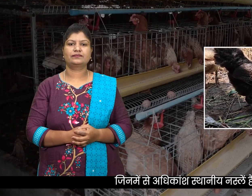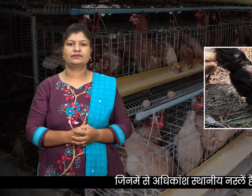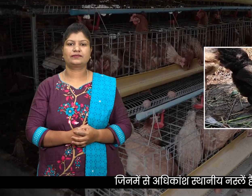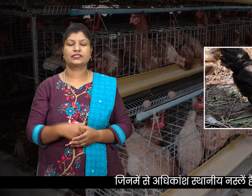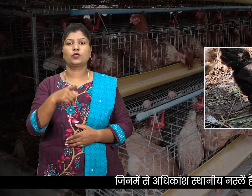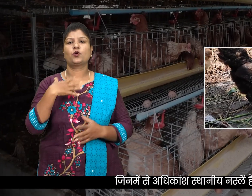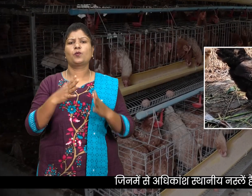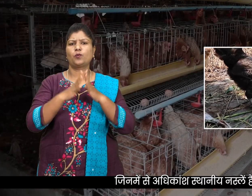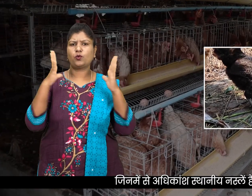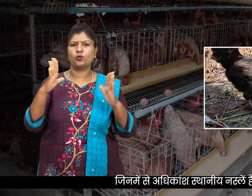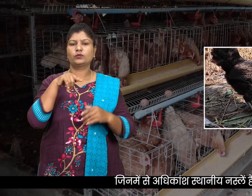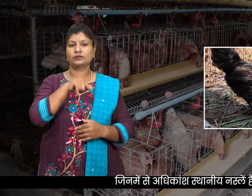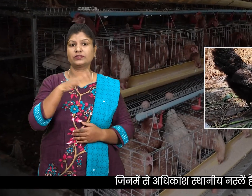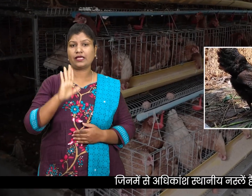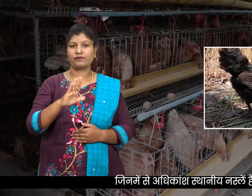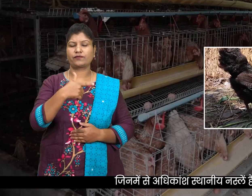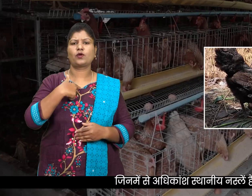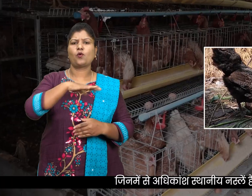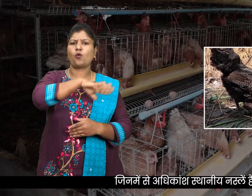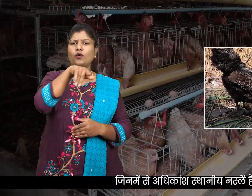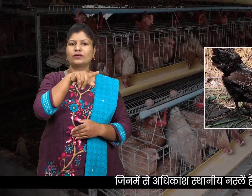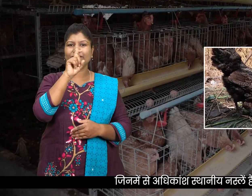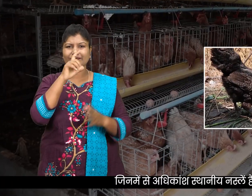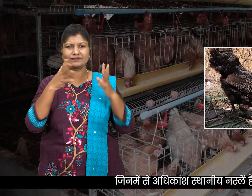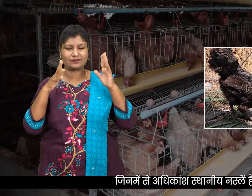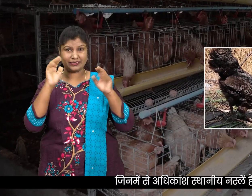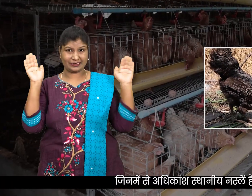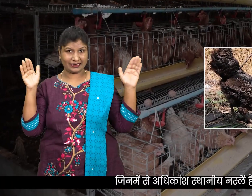जिनमें से अधिकांश स्थानीय नस्लें हैं।